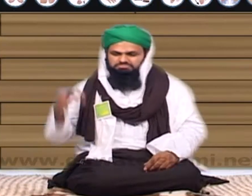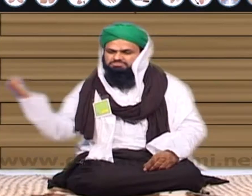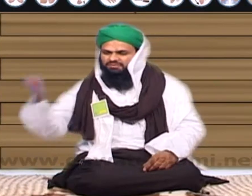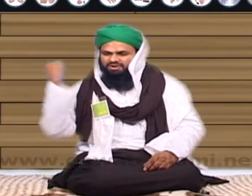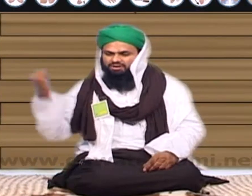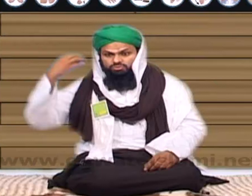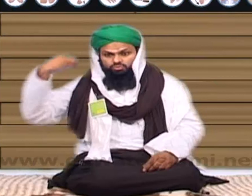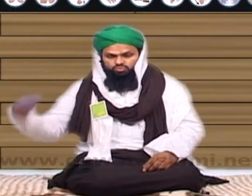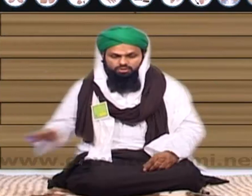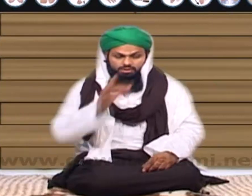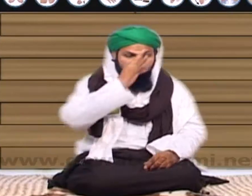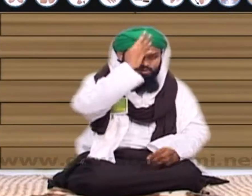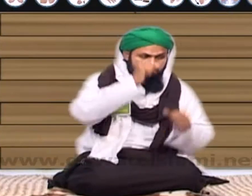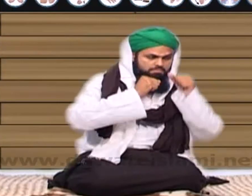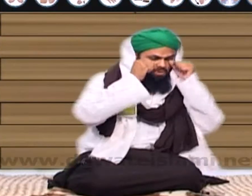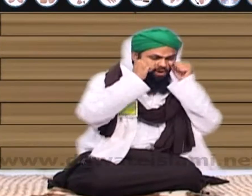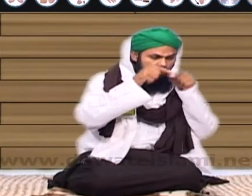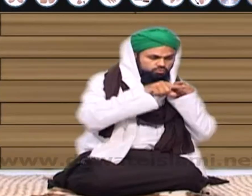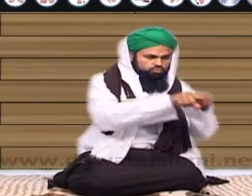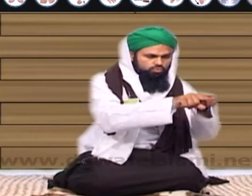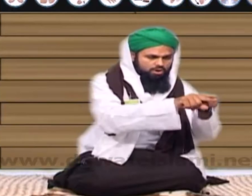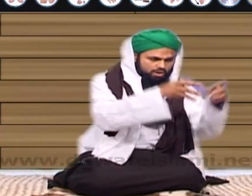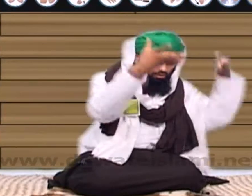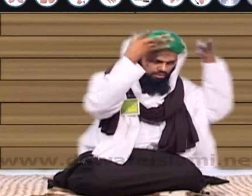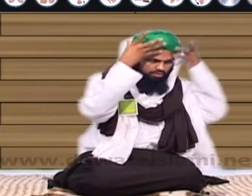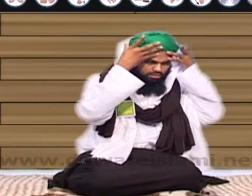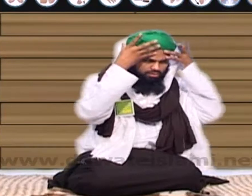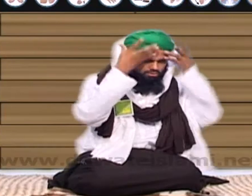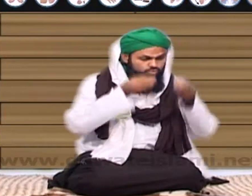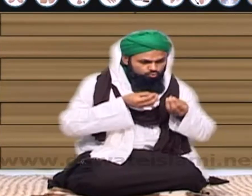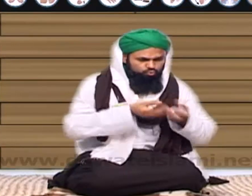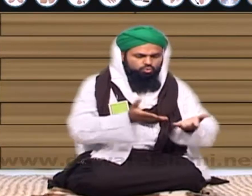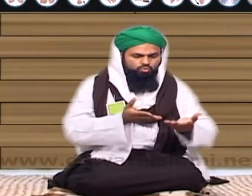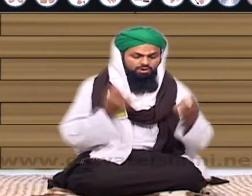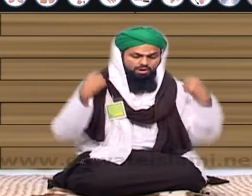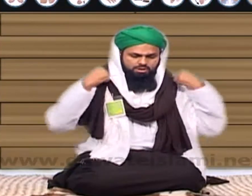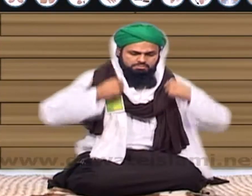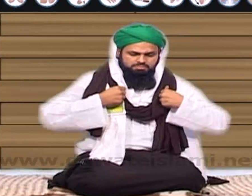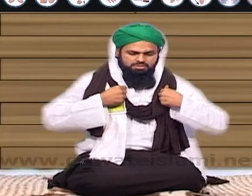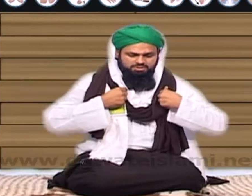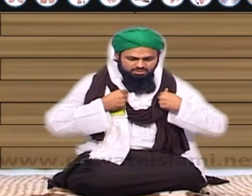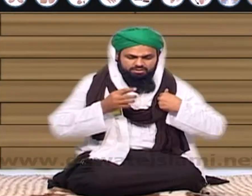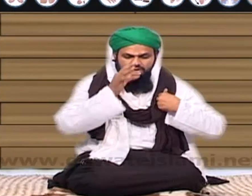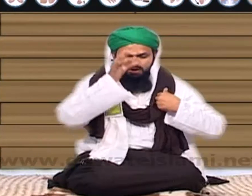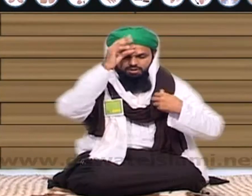بجائے ہم سرکار کی سنت اپنے سر پر کیوں نہ سجائیں، کالر والے لباس پہننے کے بجائے